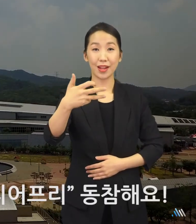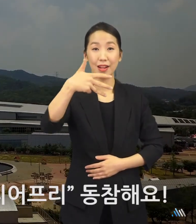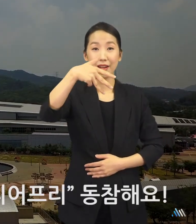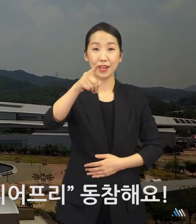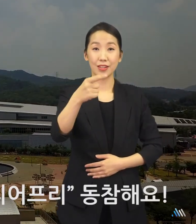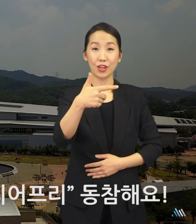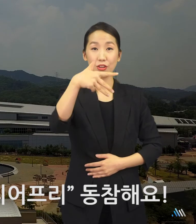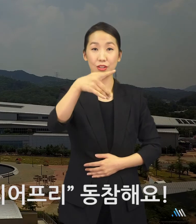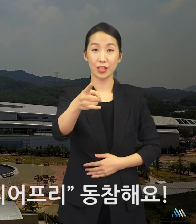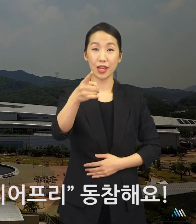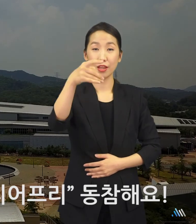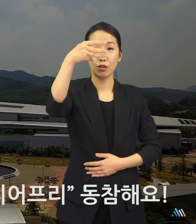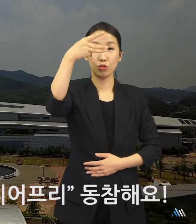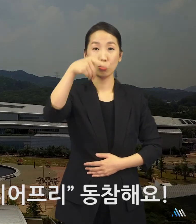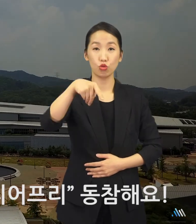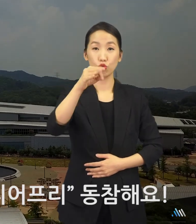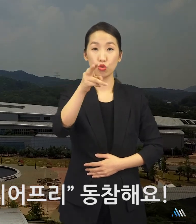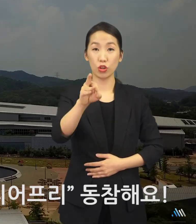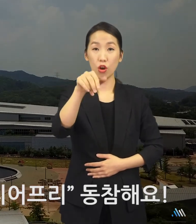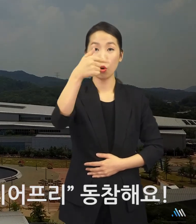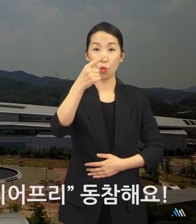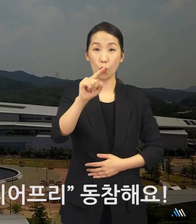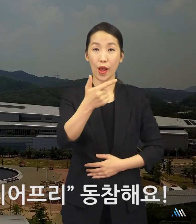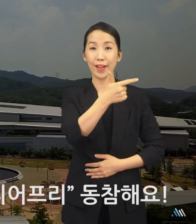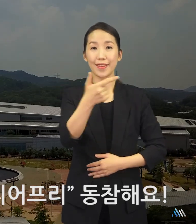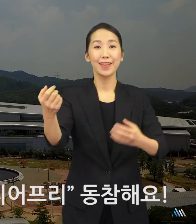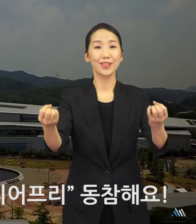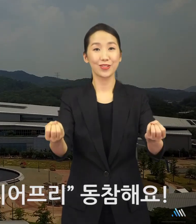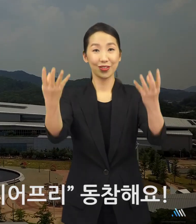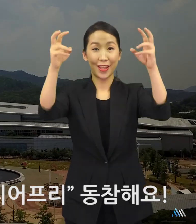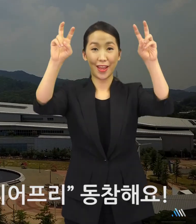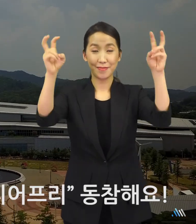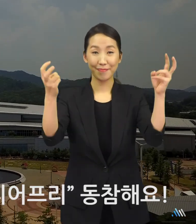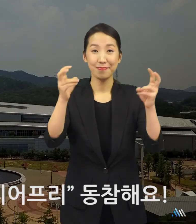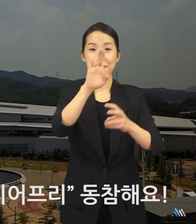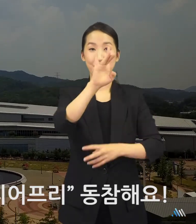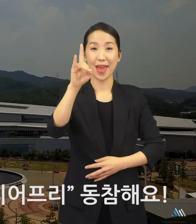2018 천체 투영관 대축제 배리어프리 동참해요.